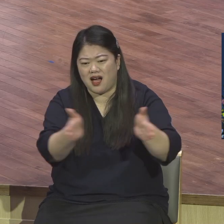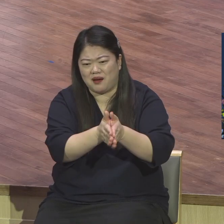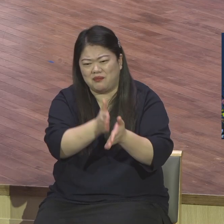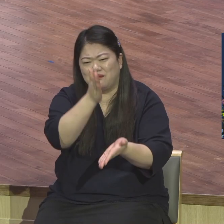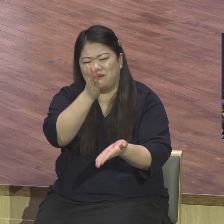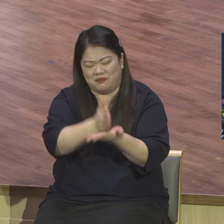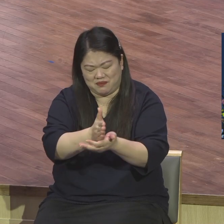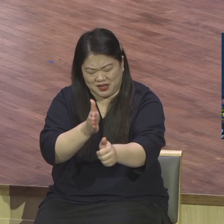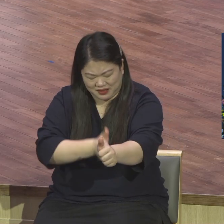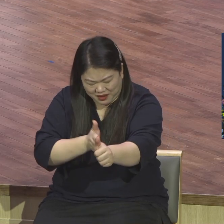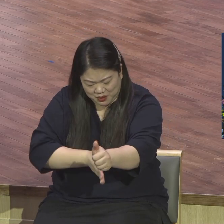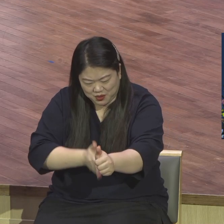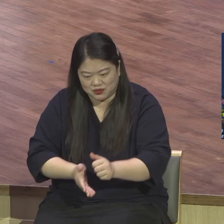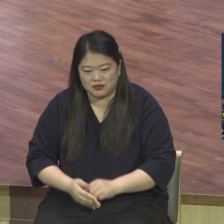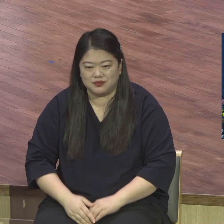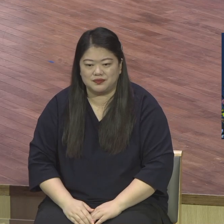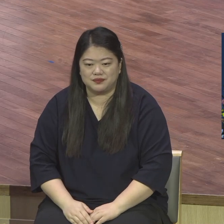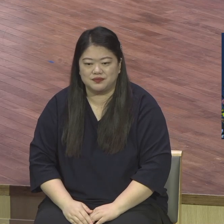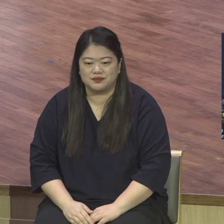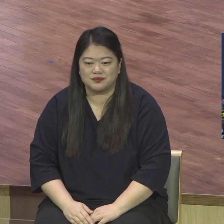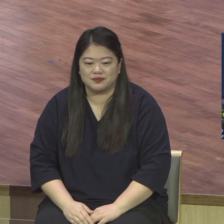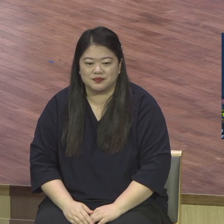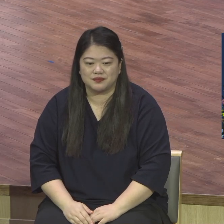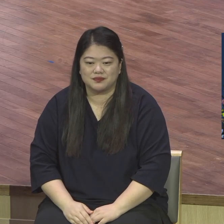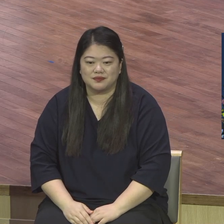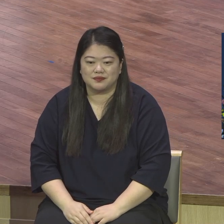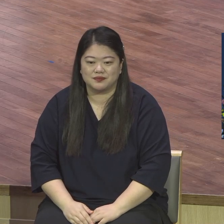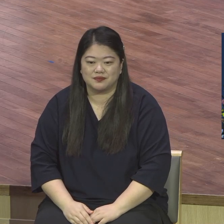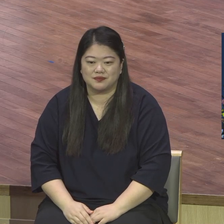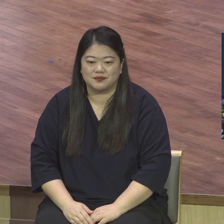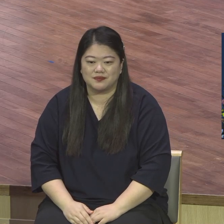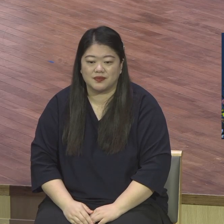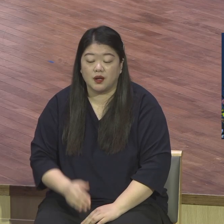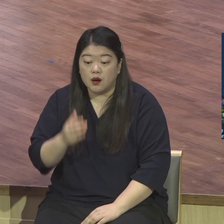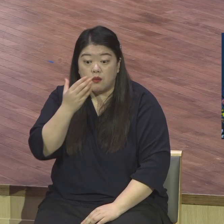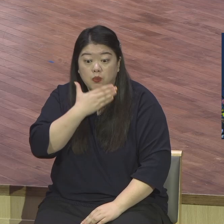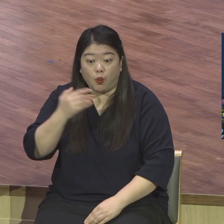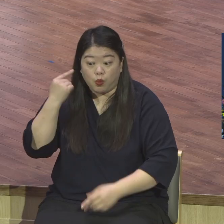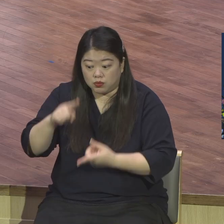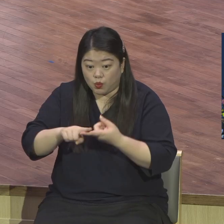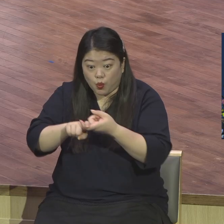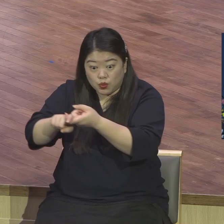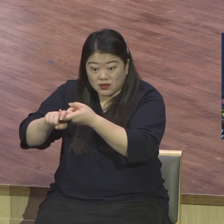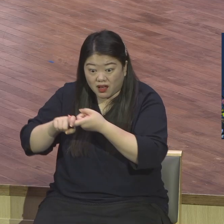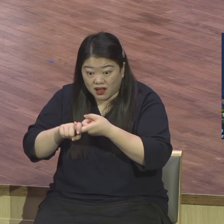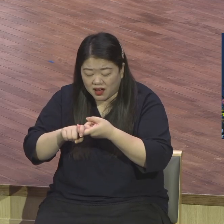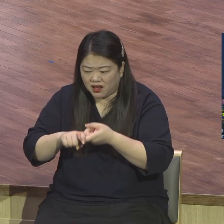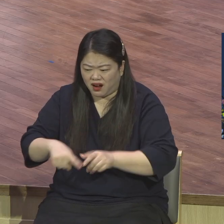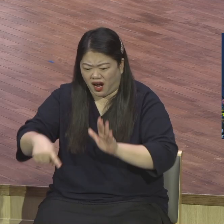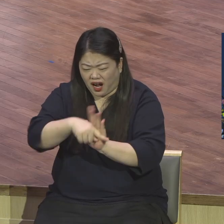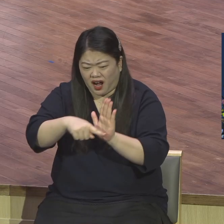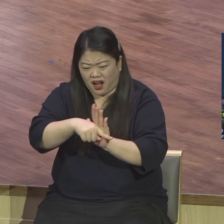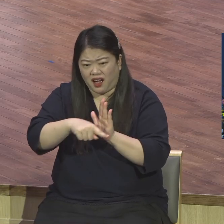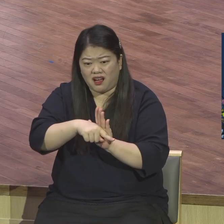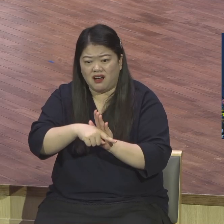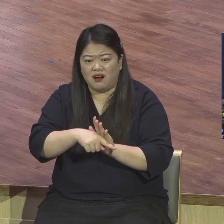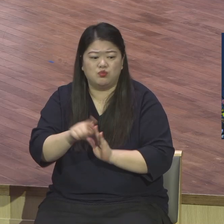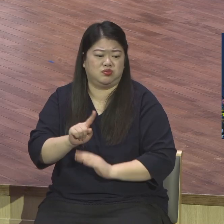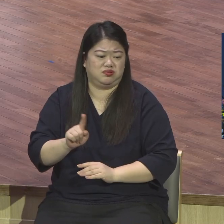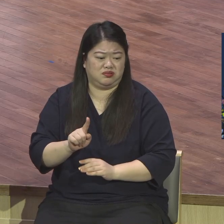평생 신앙생활에서 제가 본 것이 그거예요. 이 복음 공동체에 그런 게 없잖아요. 우리 다락방이 지금 30년 오면서